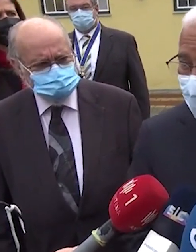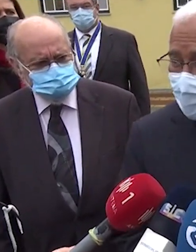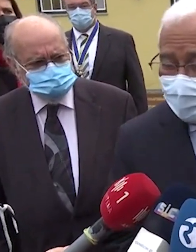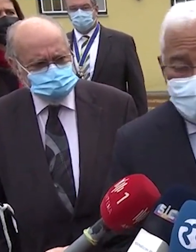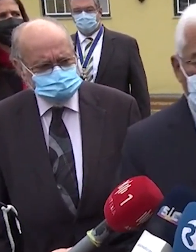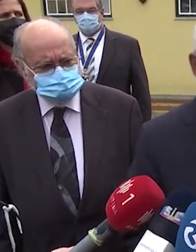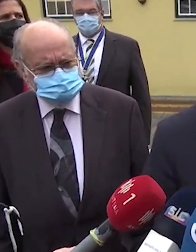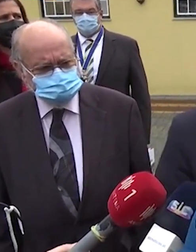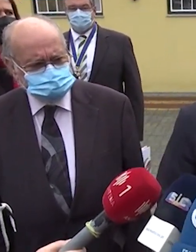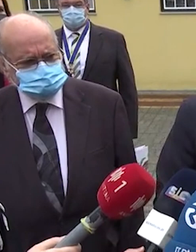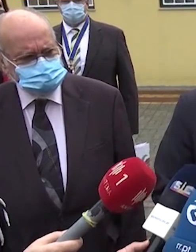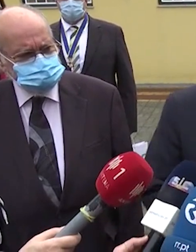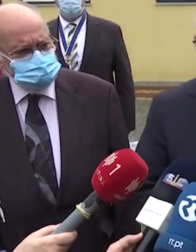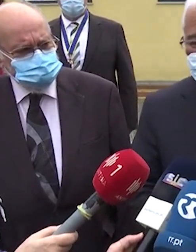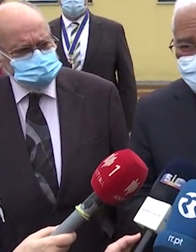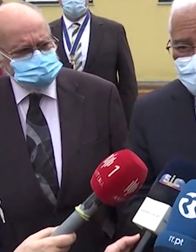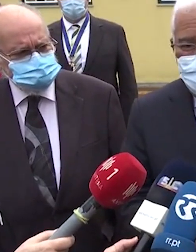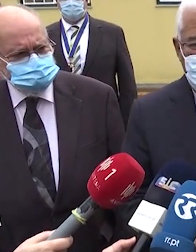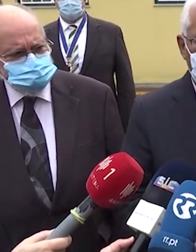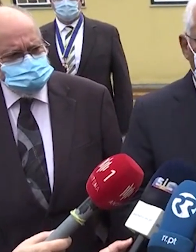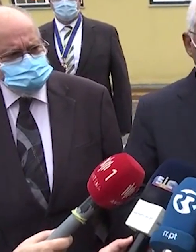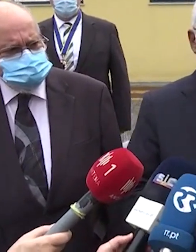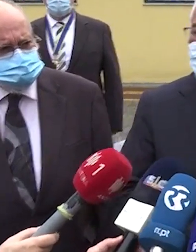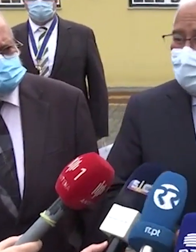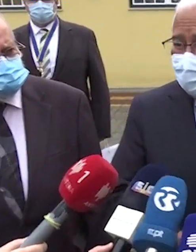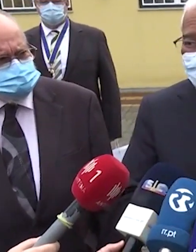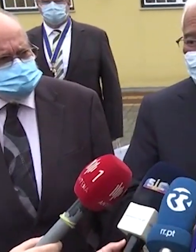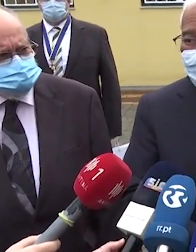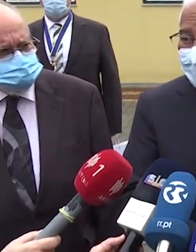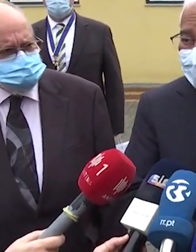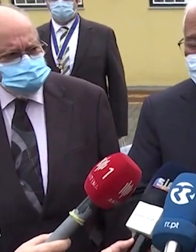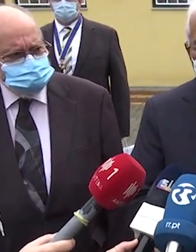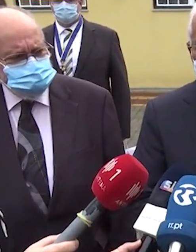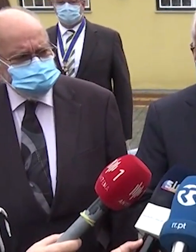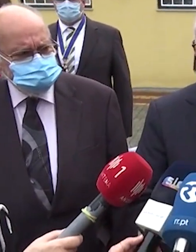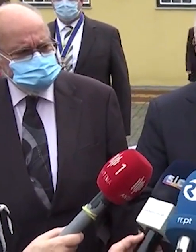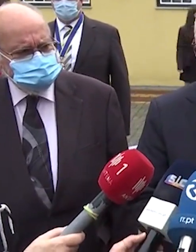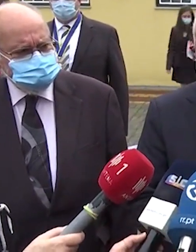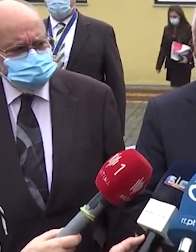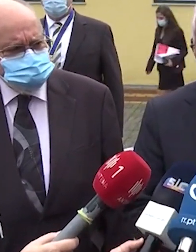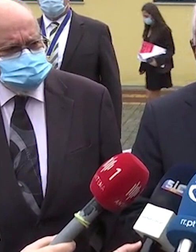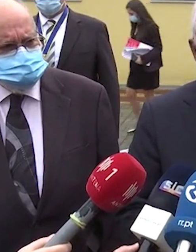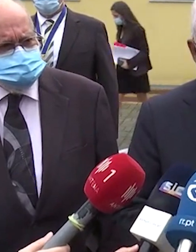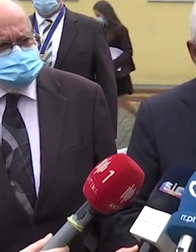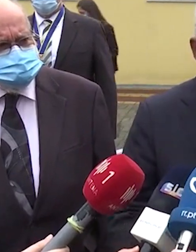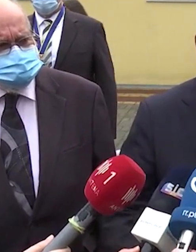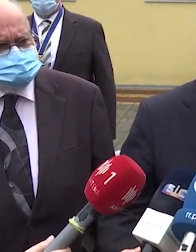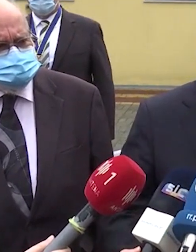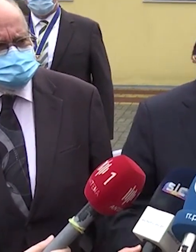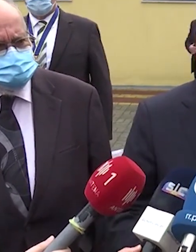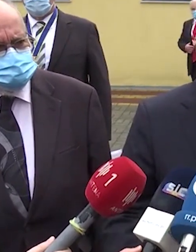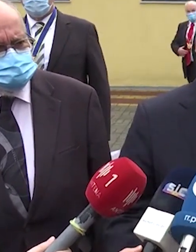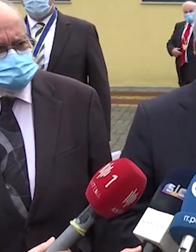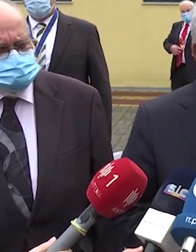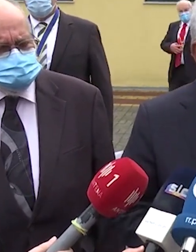ser divulgados. A Direção-Geral de Saúde deve ponderar em cada momento o que é que entende que deve ser divulgado ou que não deve ser divulgado. Acho que deve ser